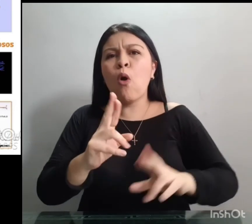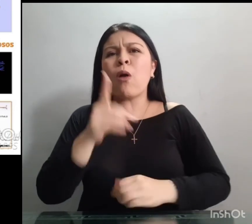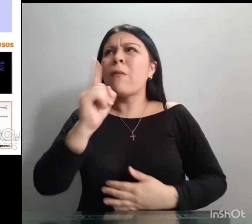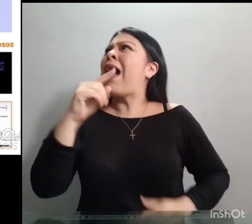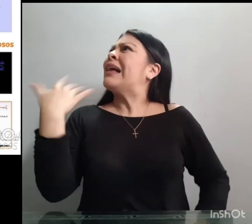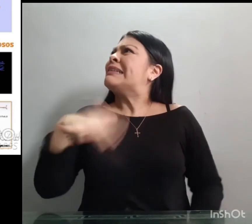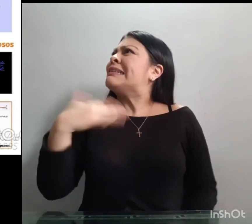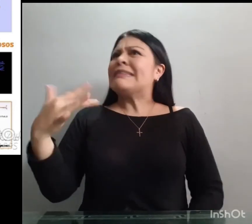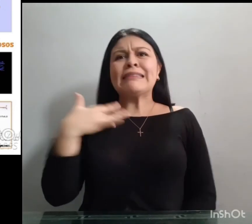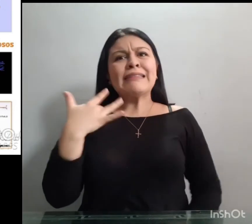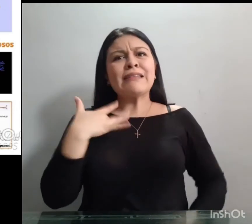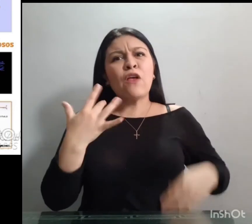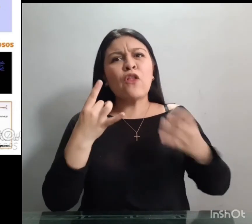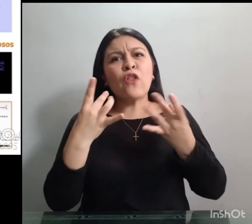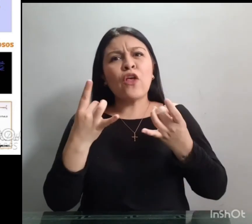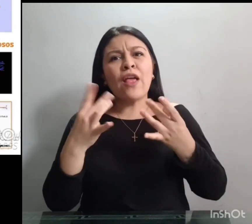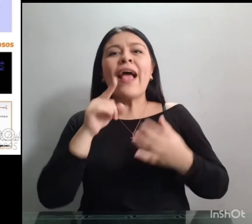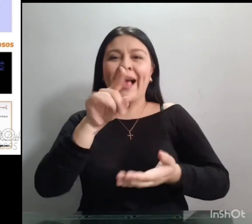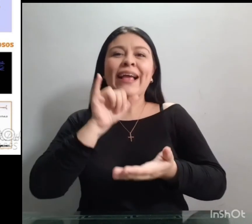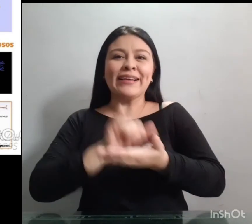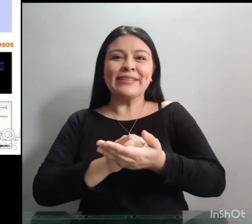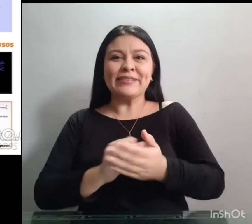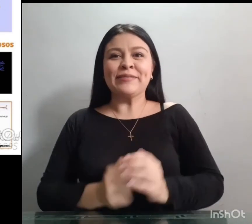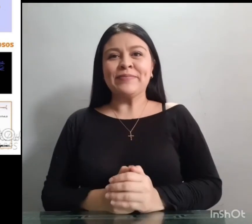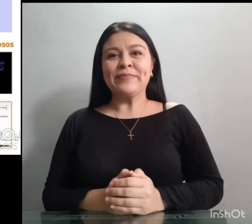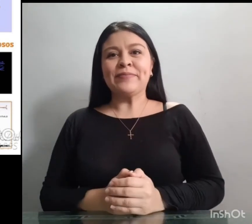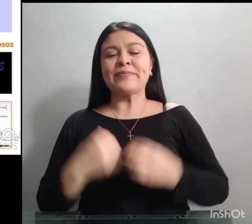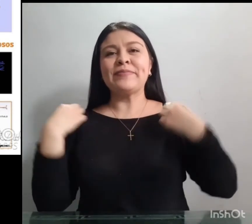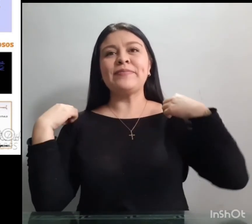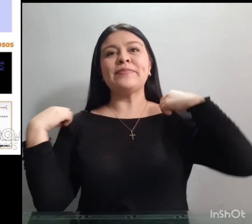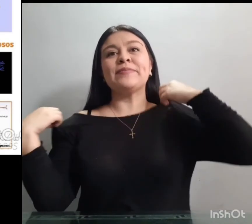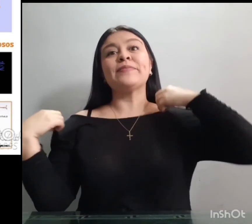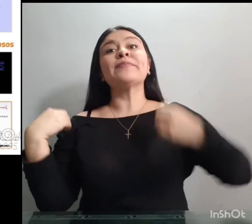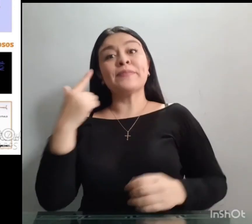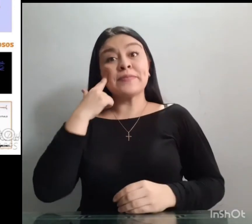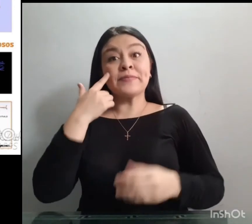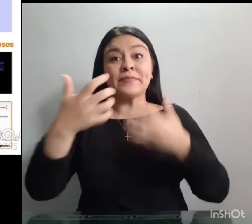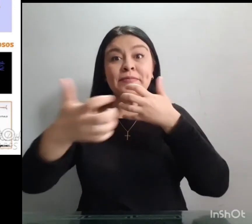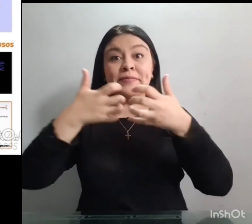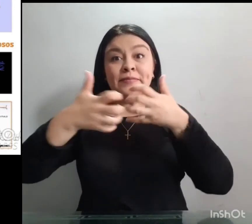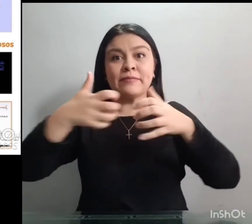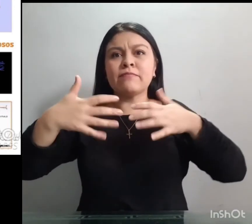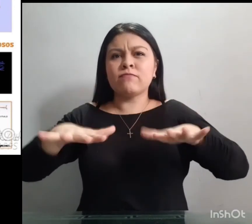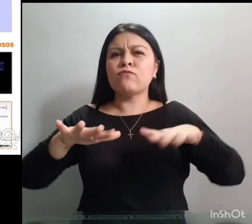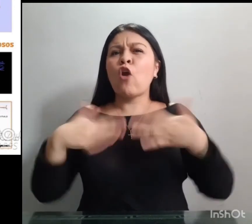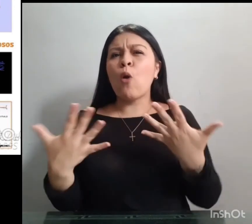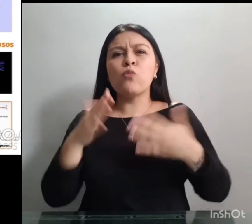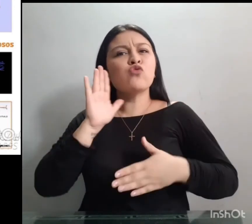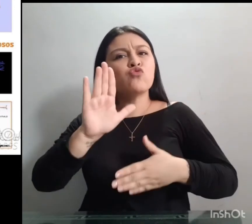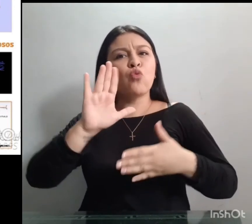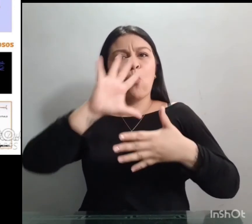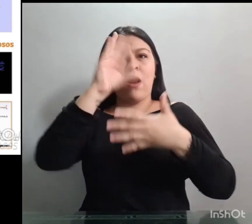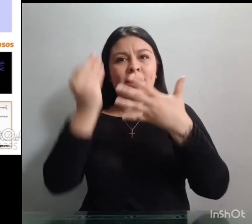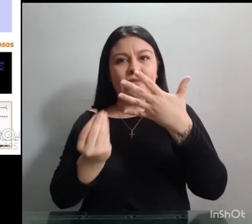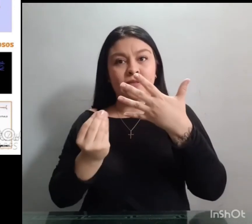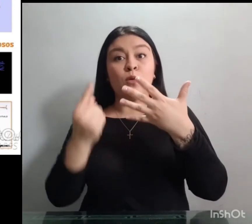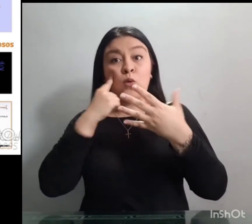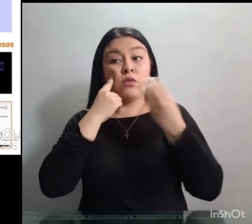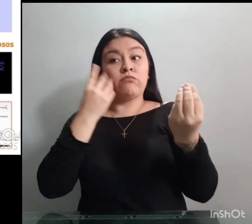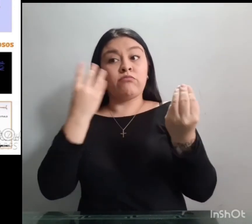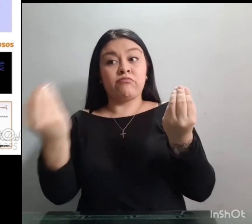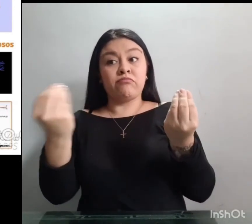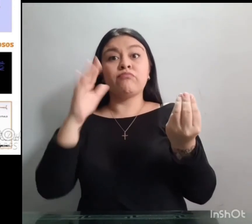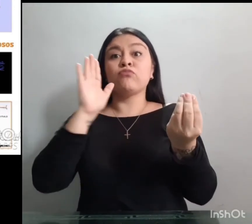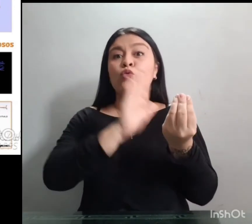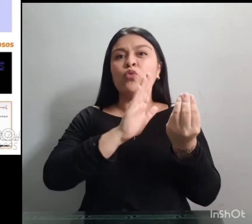usted siente. El sistema nervioso se clasifica desde el punto de vista anatómico y desde